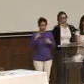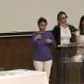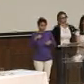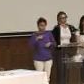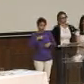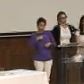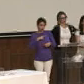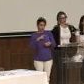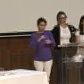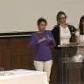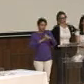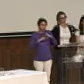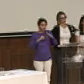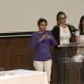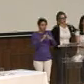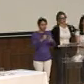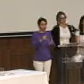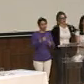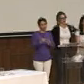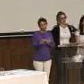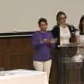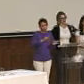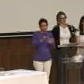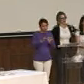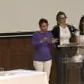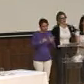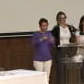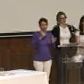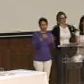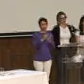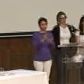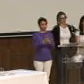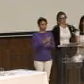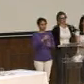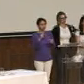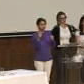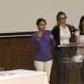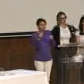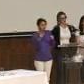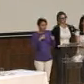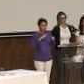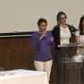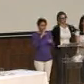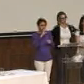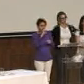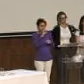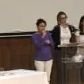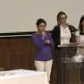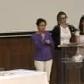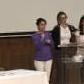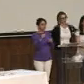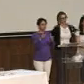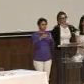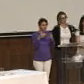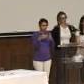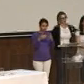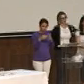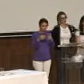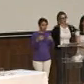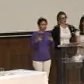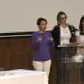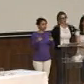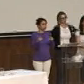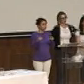Instituto plenamente funcionando e com a participação de todos. Isso inclui CIS, que pediu ampliação de carga horária e lugar, a gente não está tendo esse problema. Isso